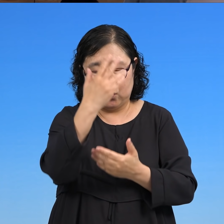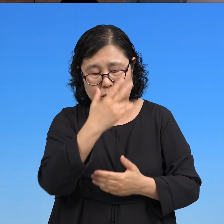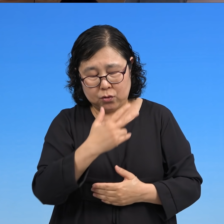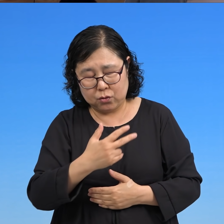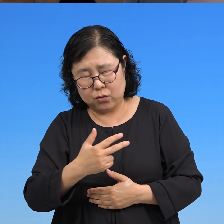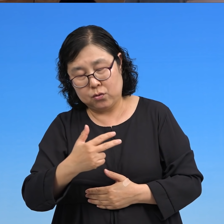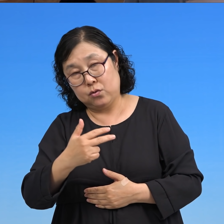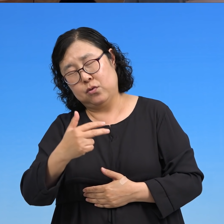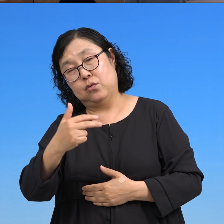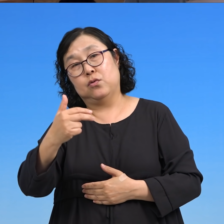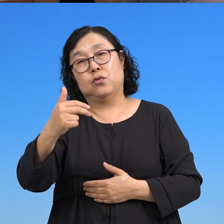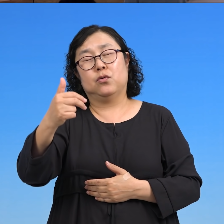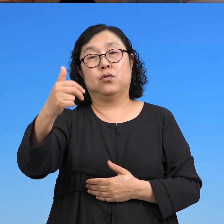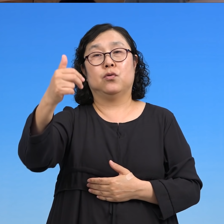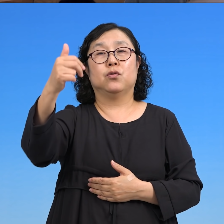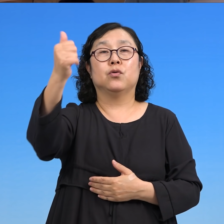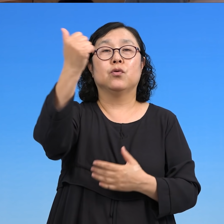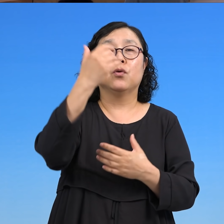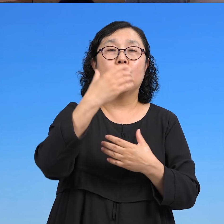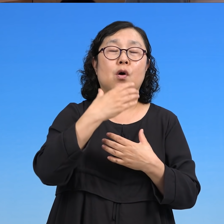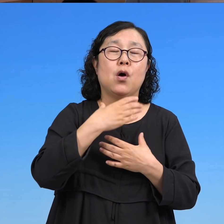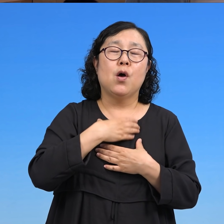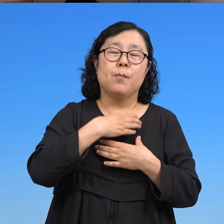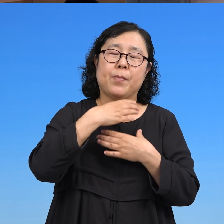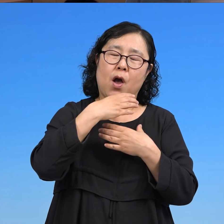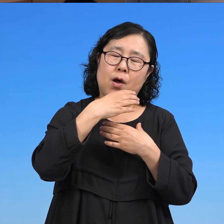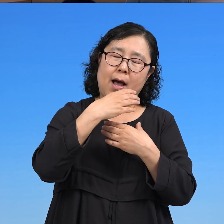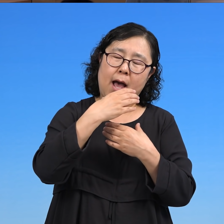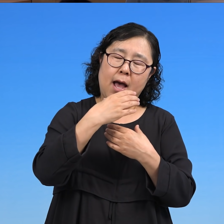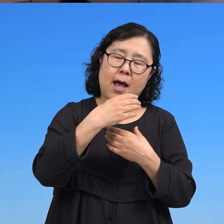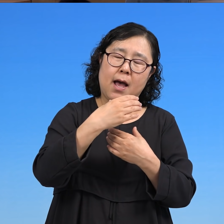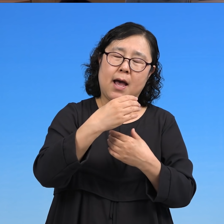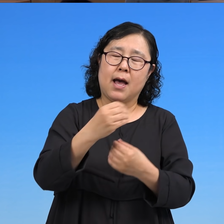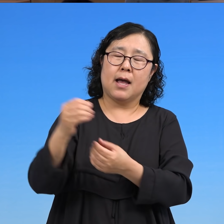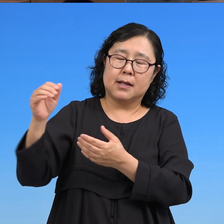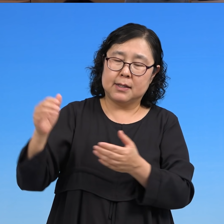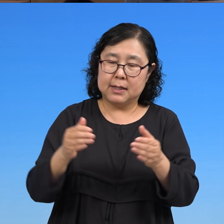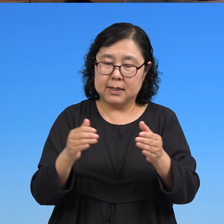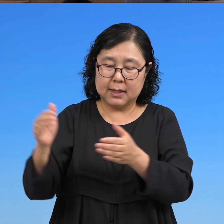모두가 공감하는 이 한마디 평안히 길을 갈 때